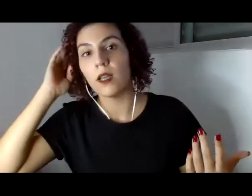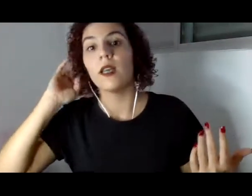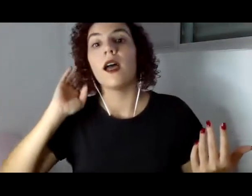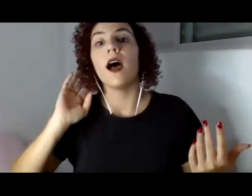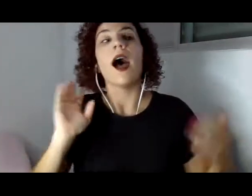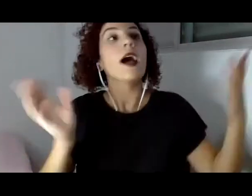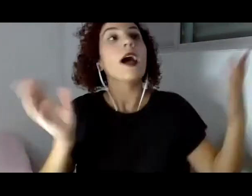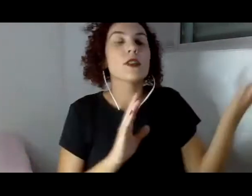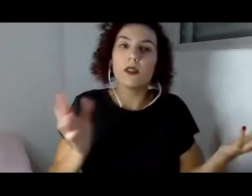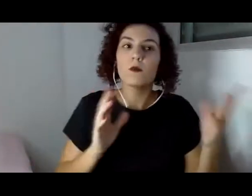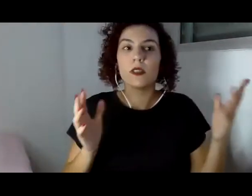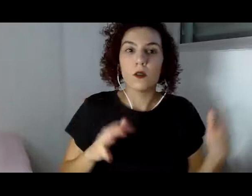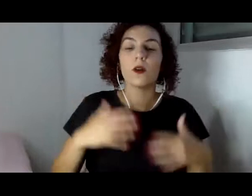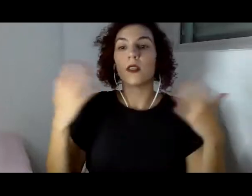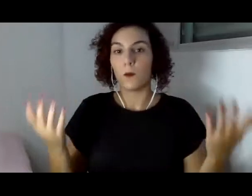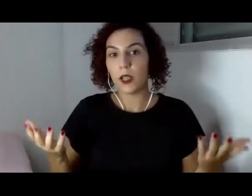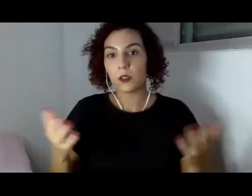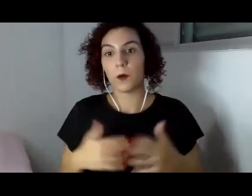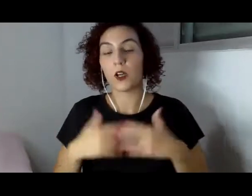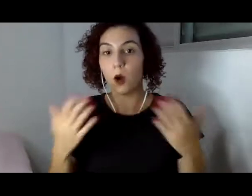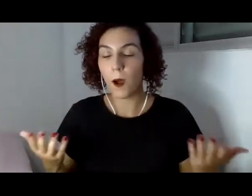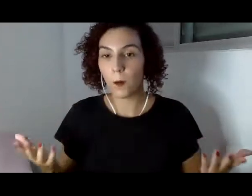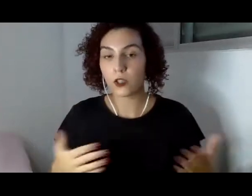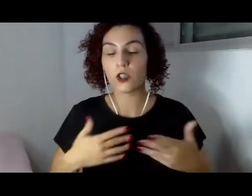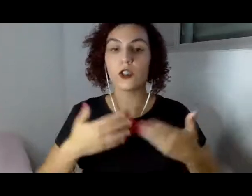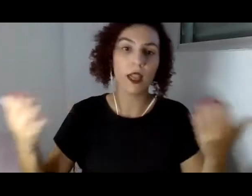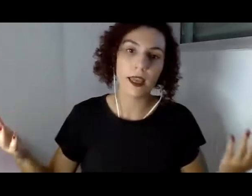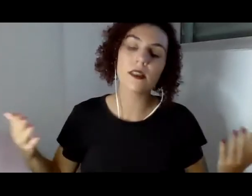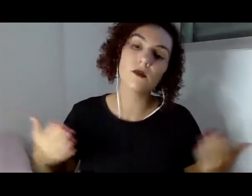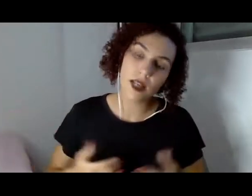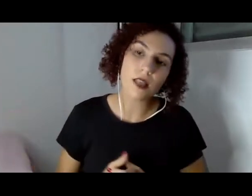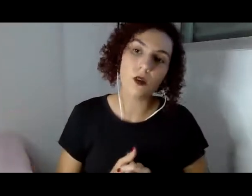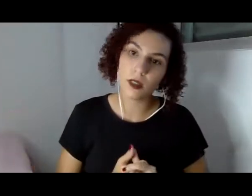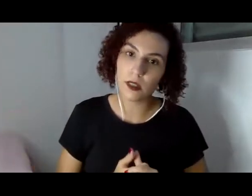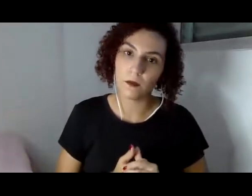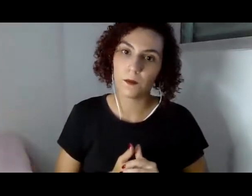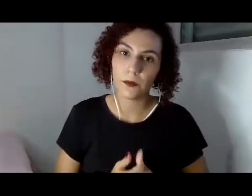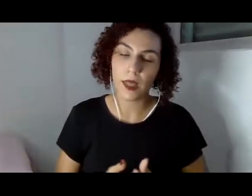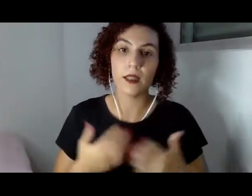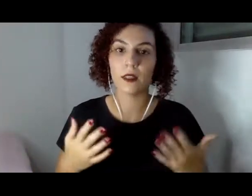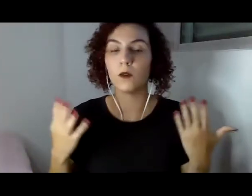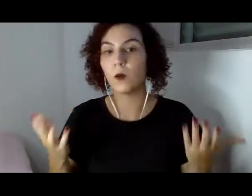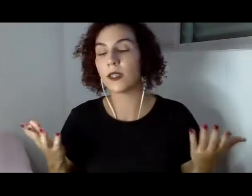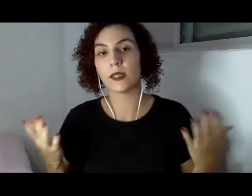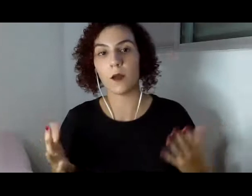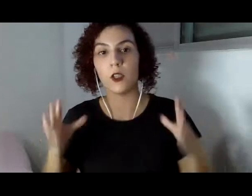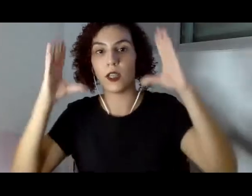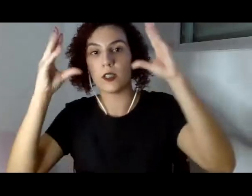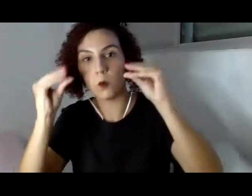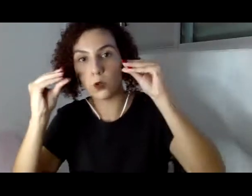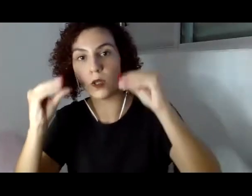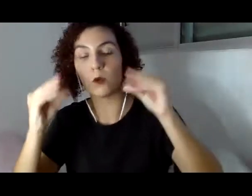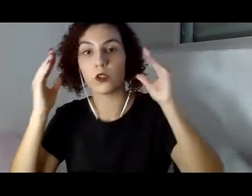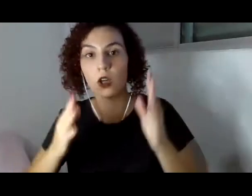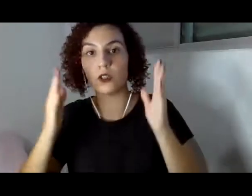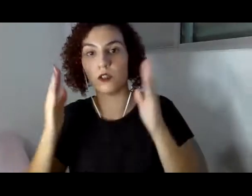mora. Mas você não ensinou. Então, é por isso, porque normalmente a gente tem essas variações, sim. Tá? Então, não necessariamente esse